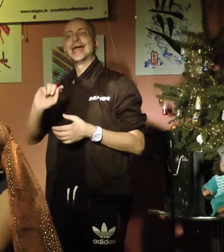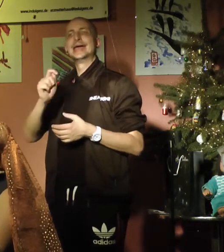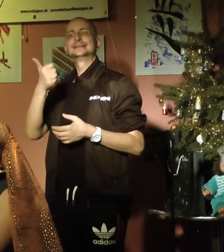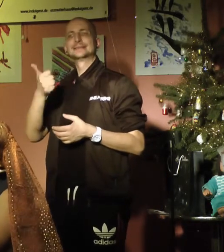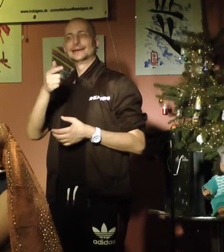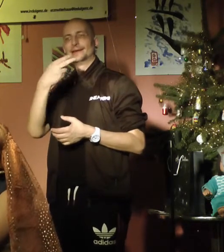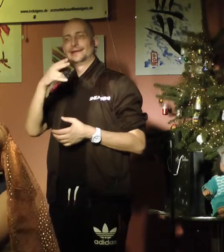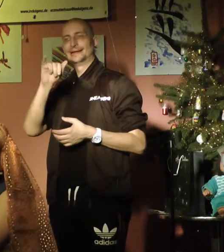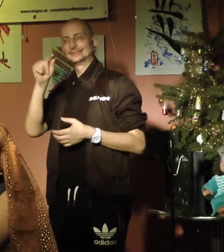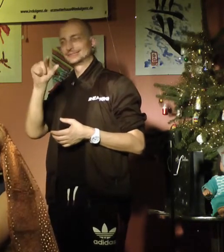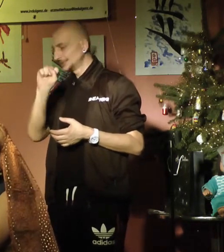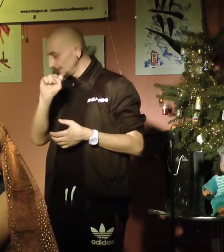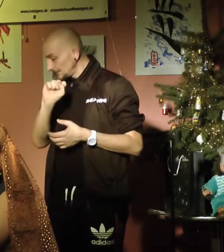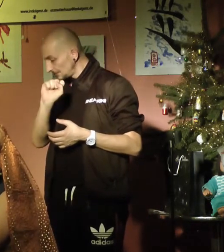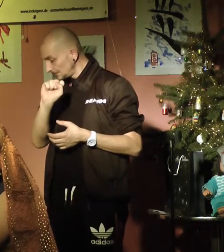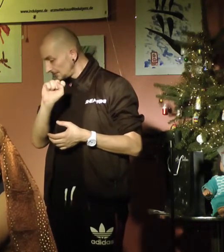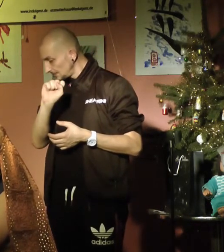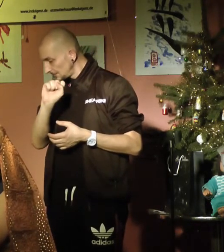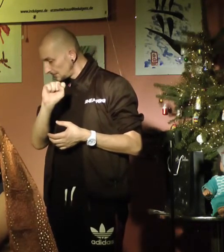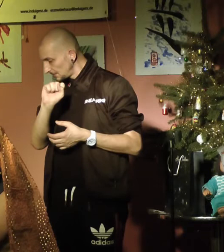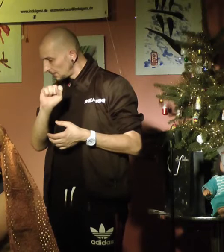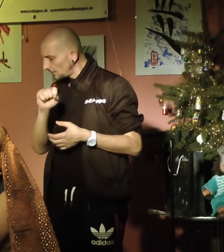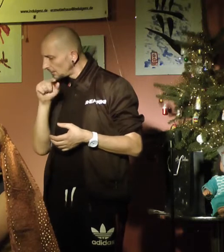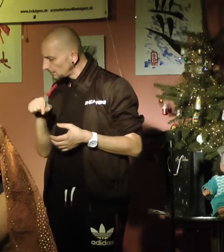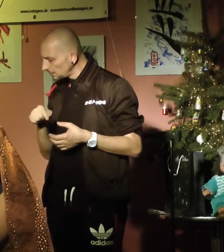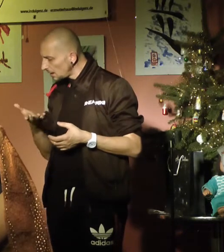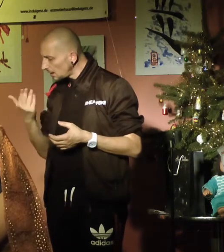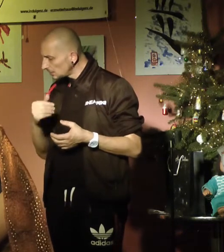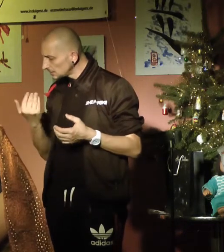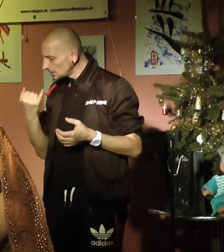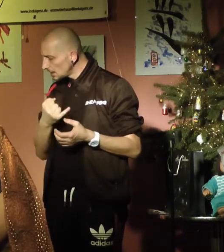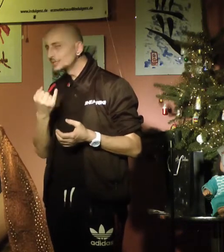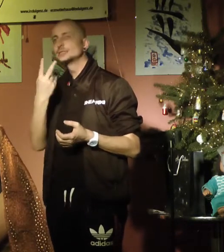Viva Chart Press. Und zwar aus dem Jahre, kann ich hier irgendwo sehen.